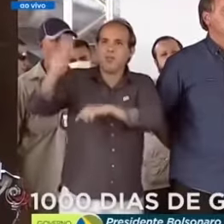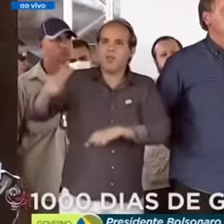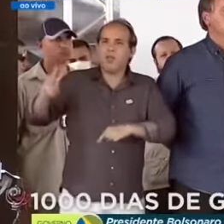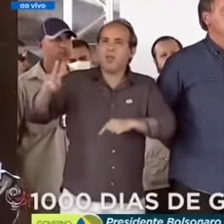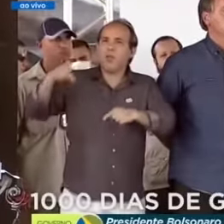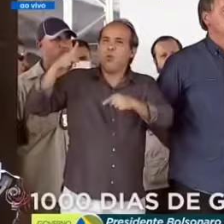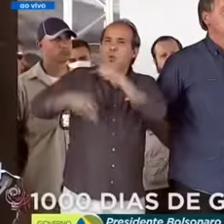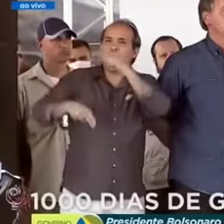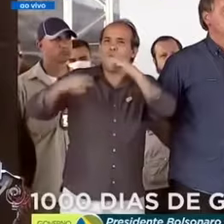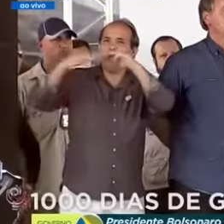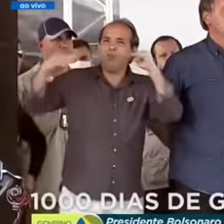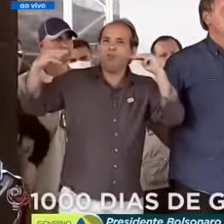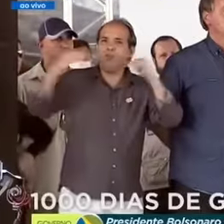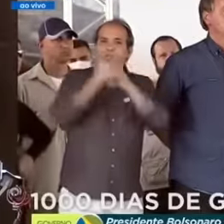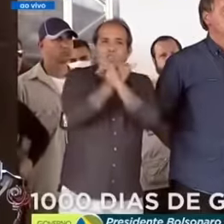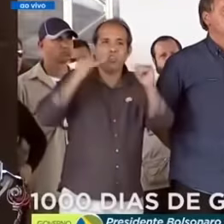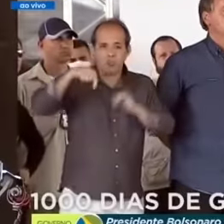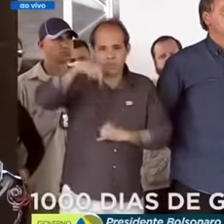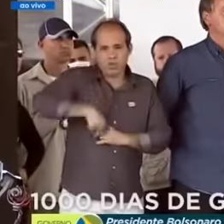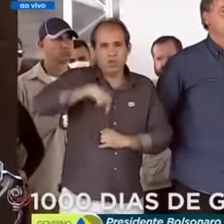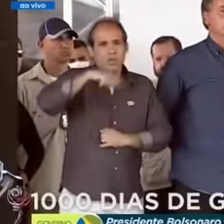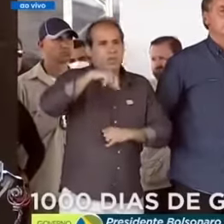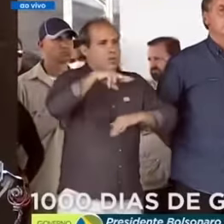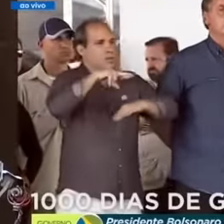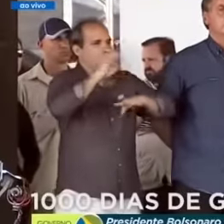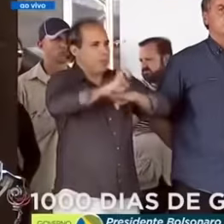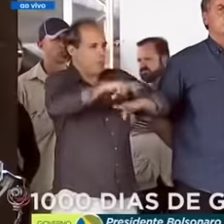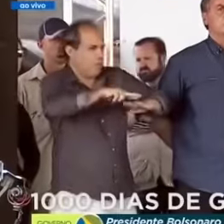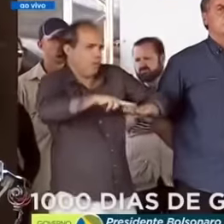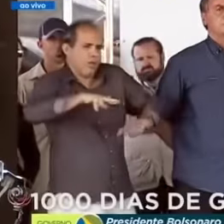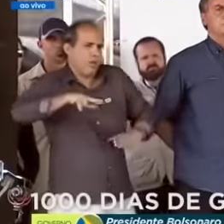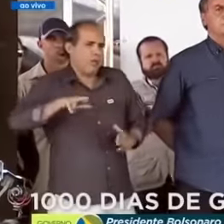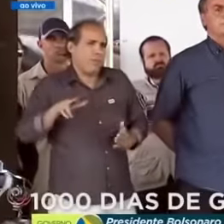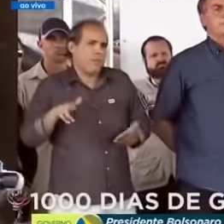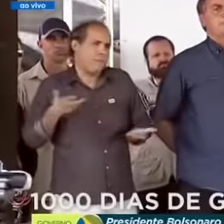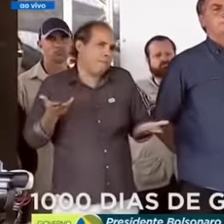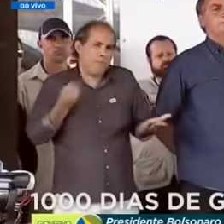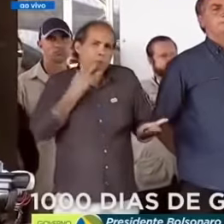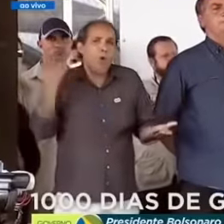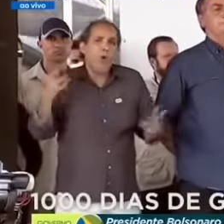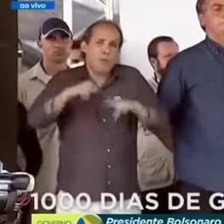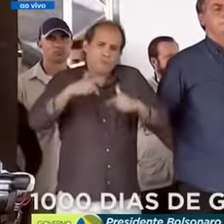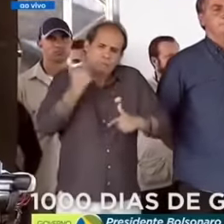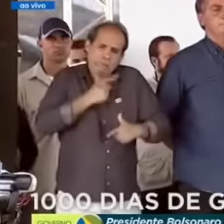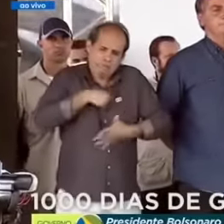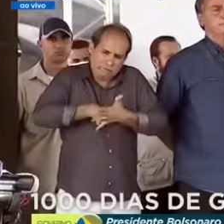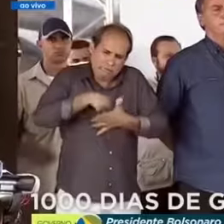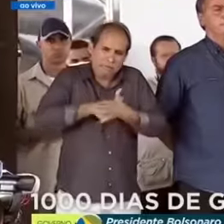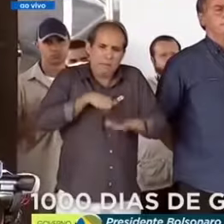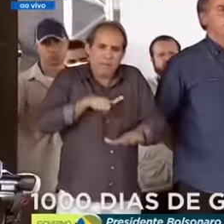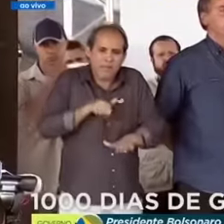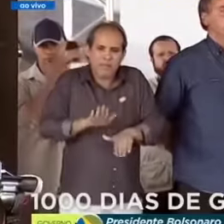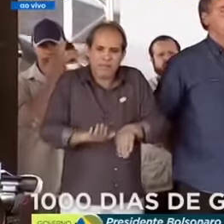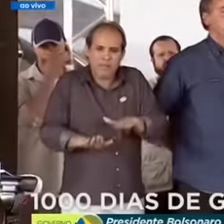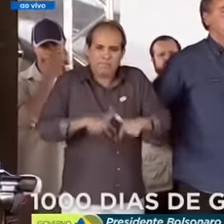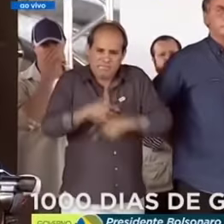cortou a transferência de energia para Roraima. Mas fomos lá, batalhando passo a passo, com todos